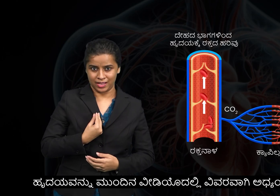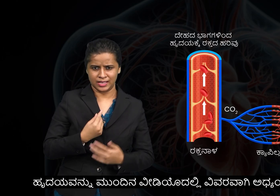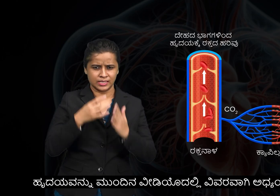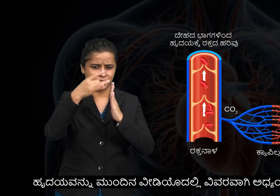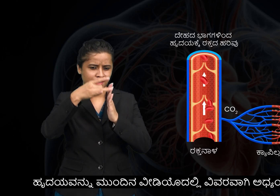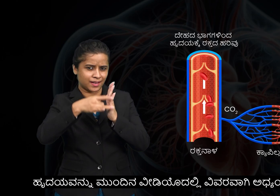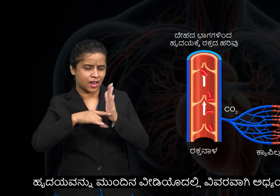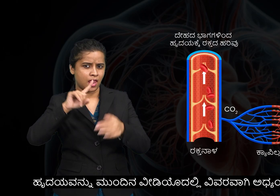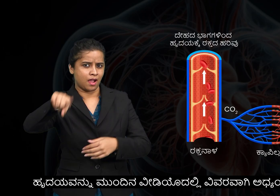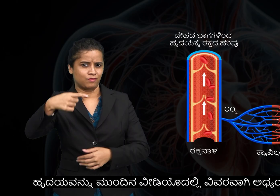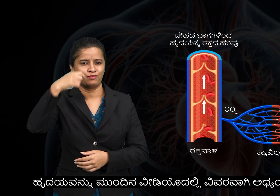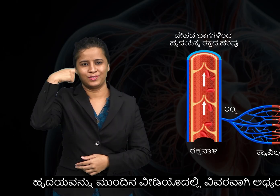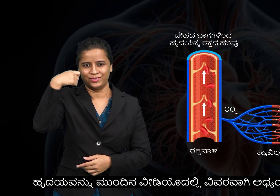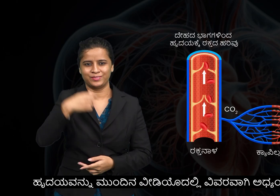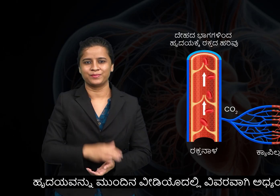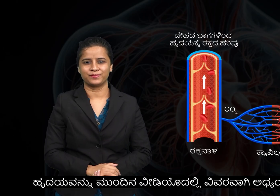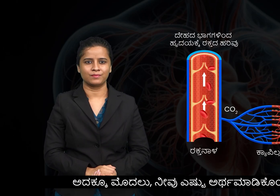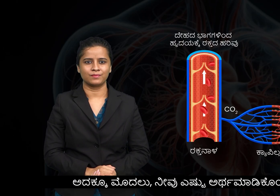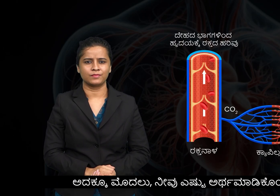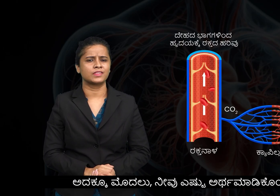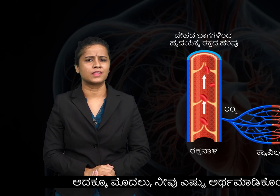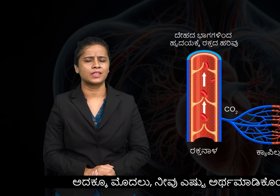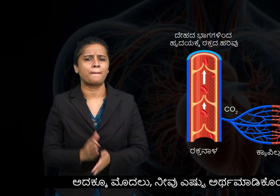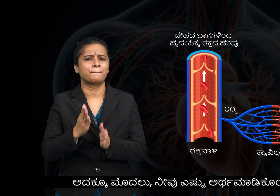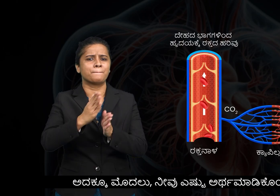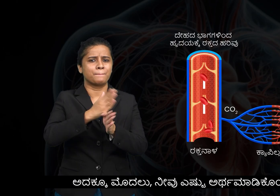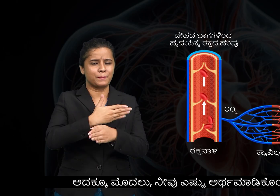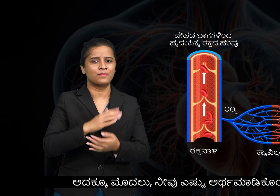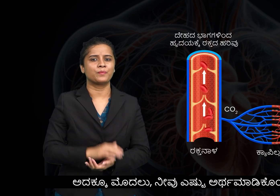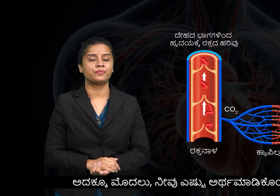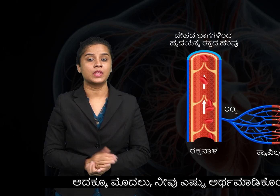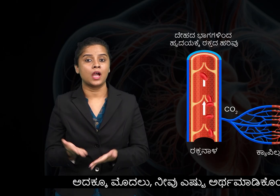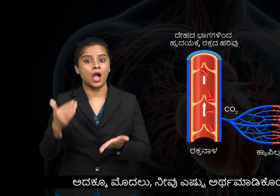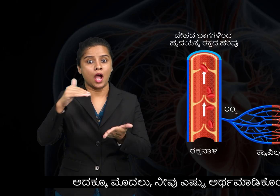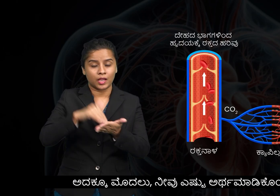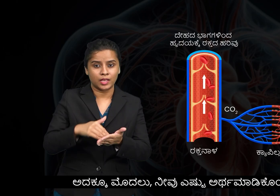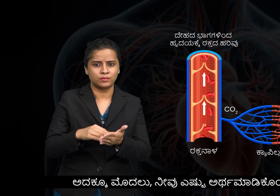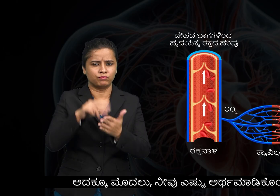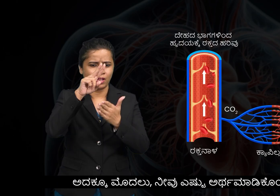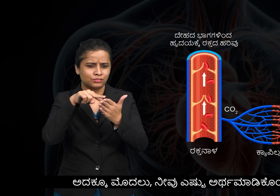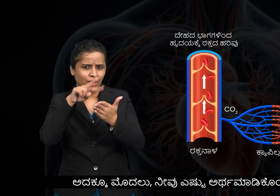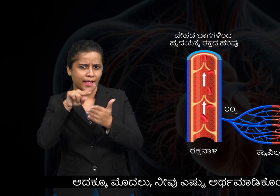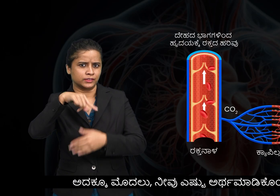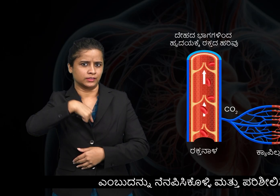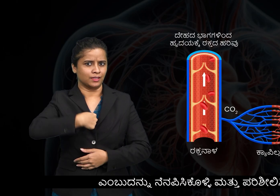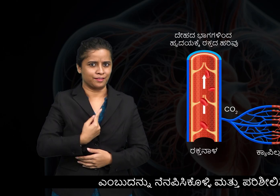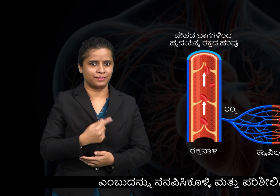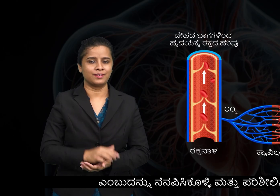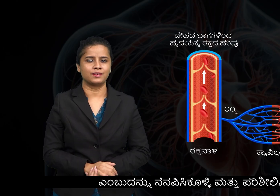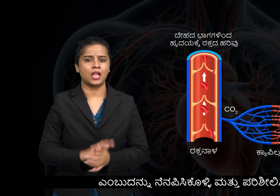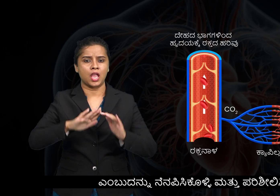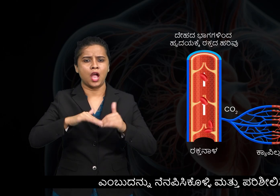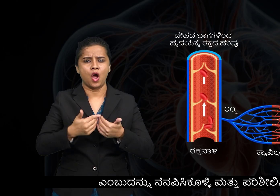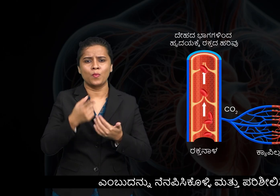ವಿಡಿಯೋದಲ್ಲಿ ವಿವರವಾಗಿ ಅಧ್ಯಯನ ಮಾಡುತ್ತೇವೆ. ಅದಕ್ಕೂ ಮೊದಲು ನೀವು ಎಷ್ಟು ಅರ್ಥ ಮಾಡಿಕೊಂಡಿದ್ದೀರಿ